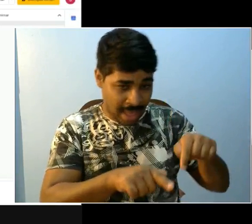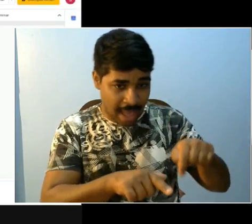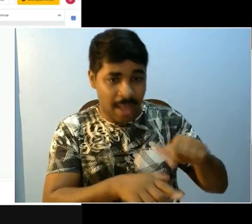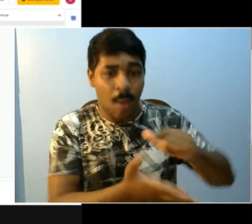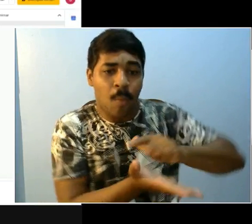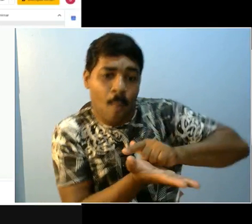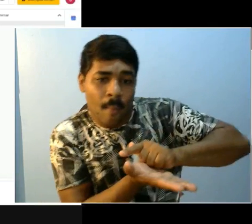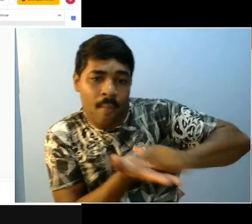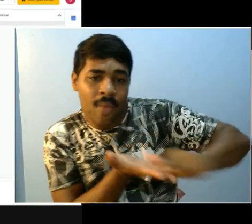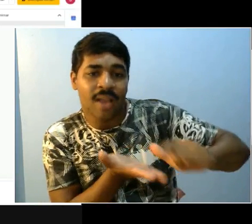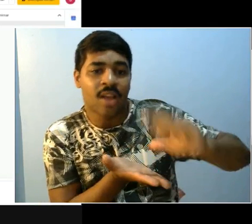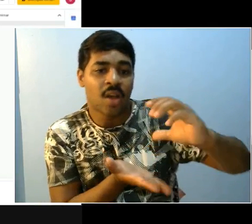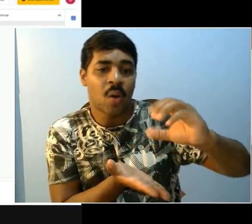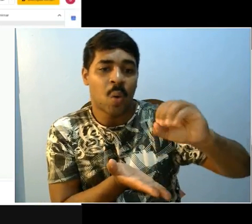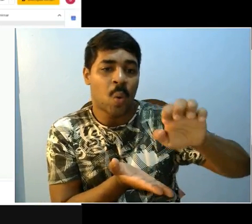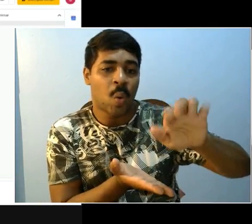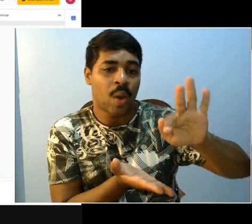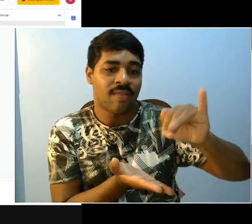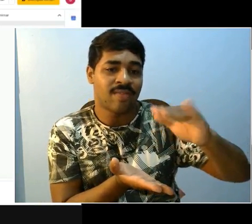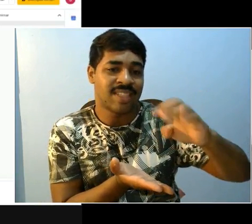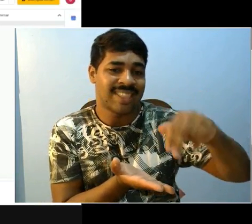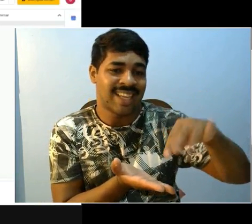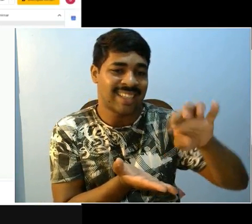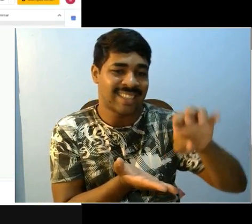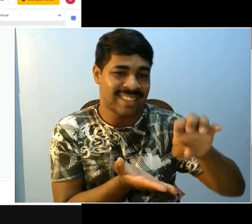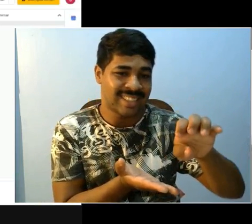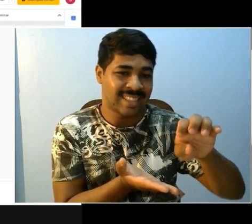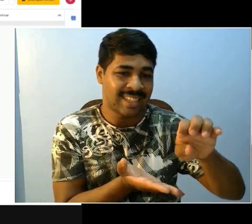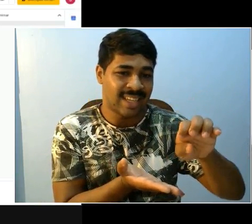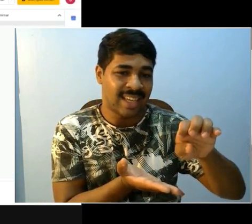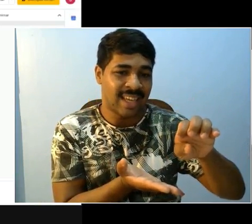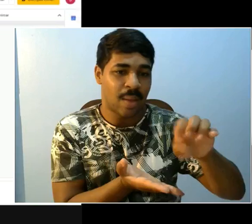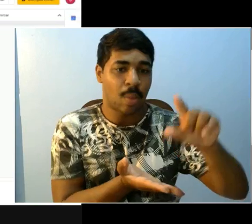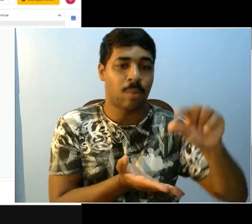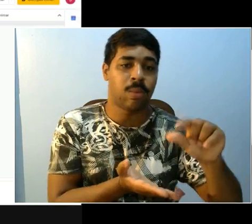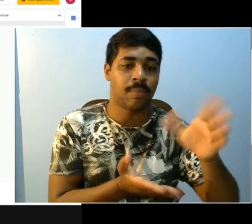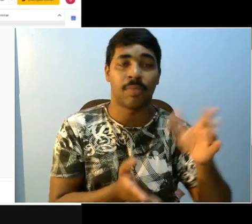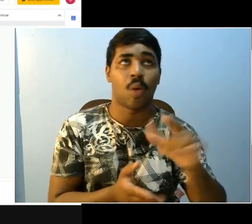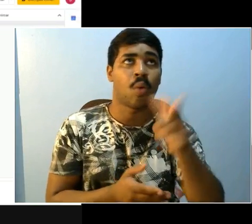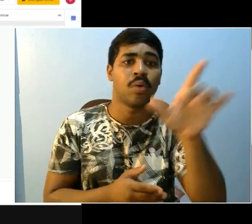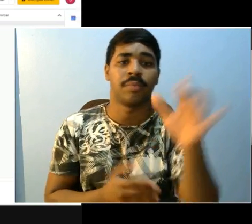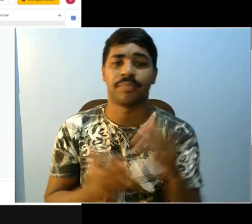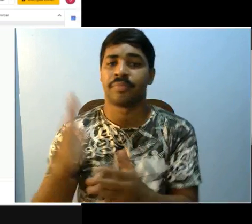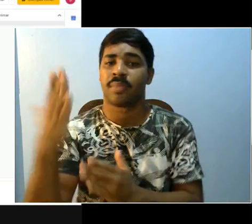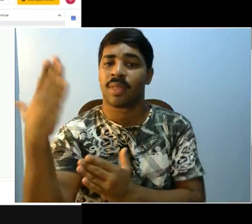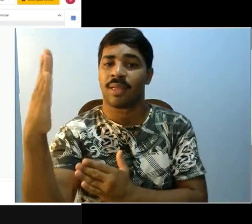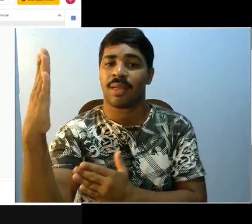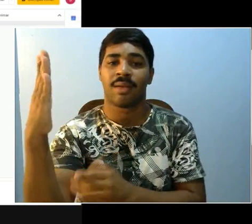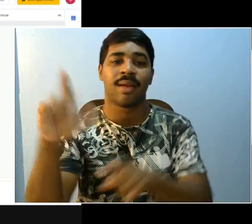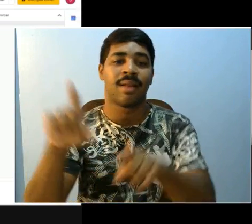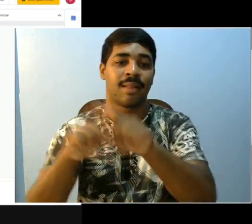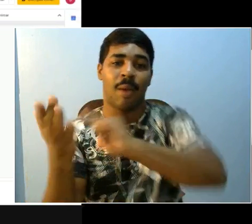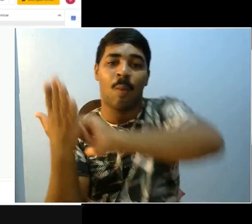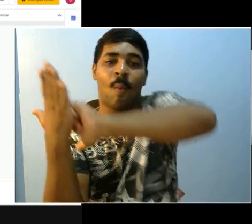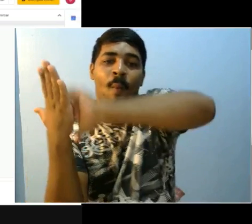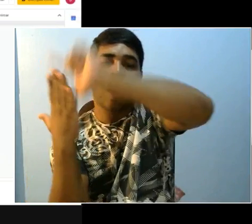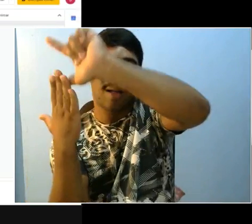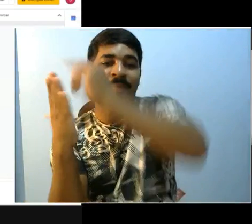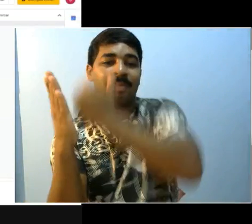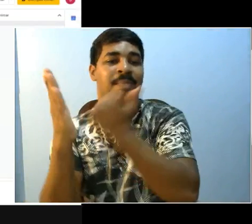Tá? O espelho, por exemplo, é uma superfície bem mais lisa ainda. O gelo,